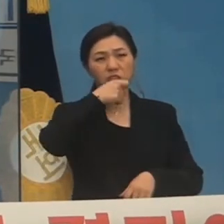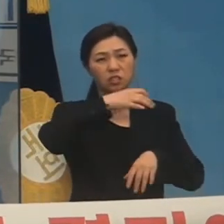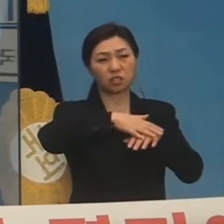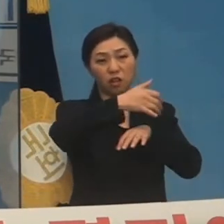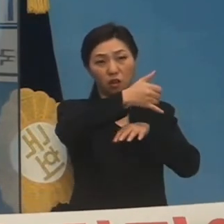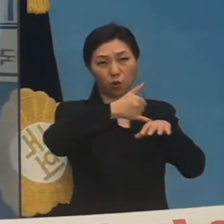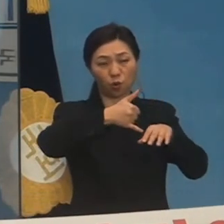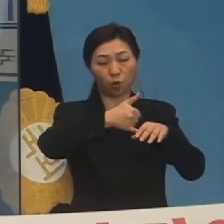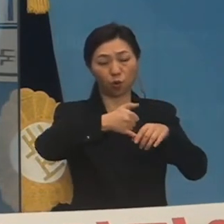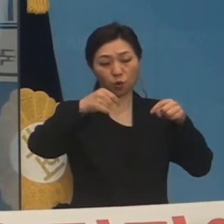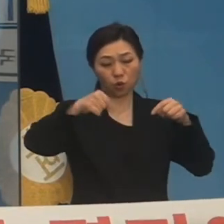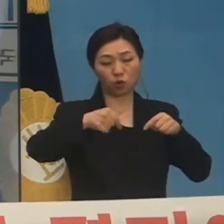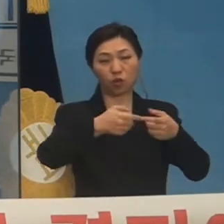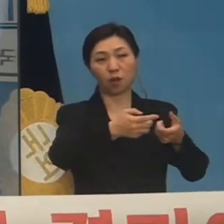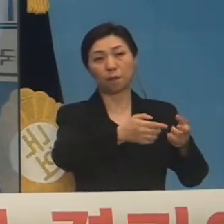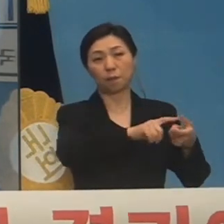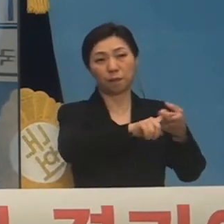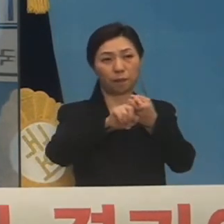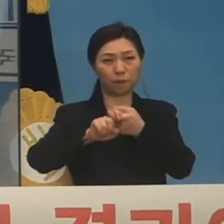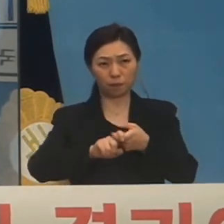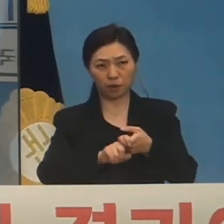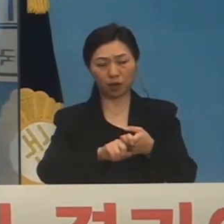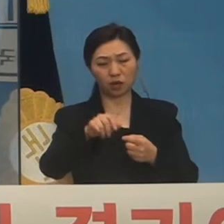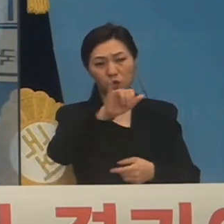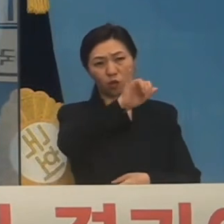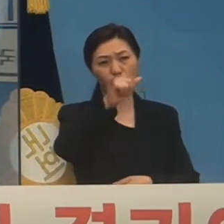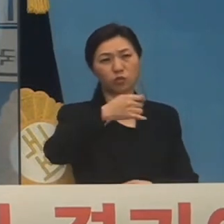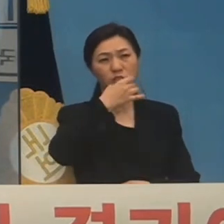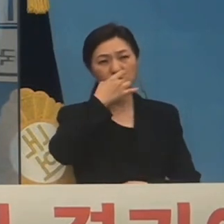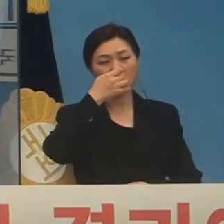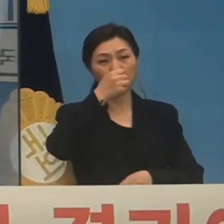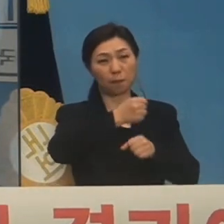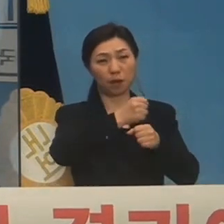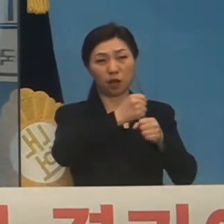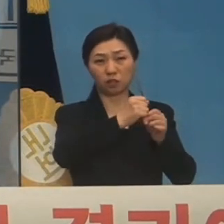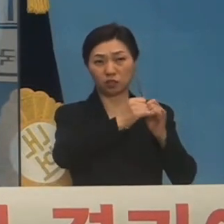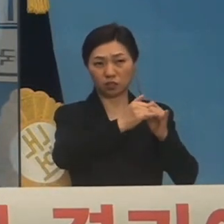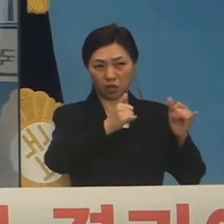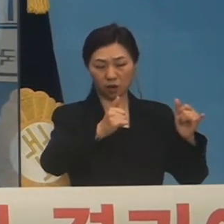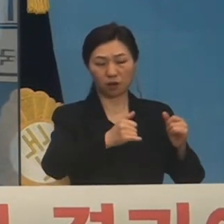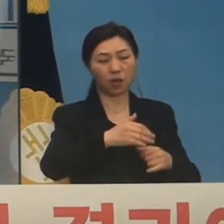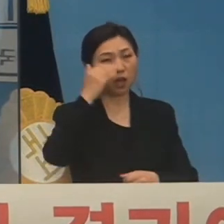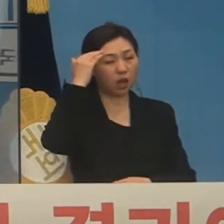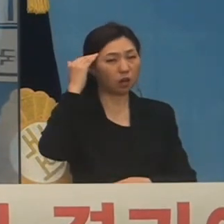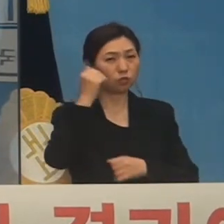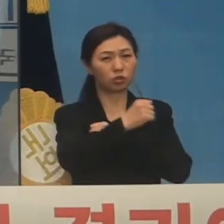한국쌀전업농중앙연합회, 사단법인 전국쌀 생산자협회, 사단법인